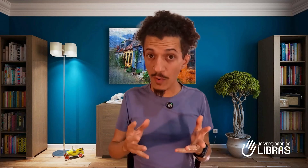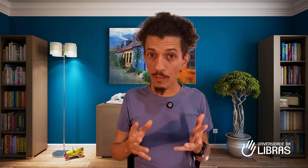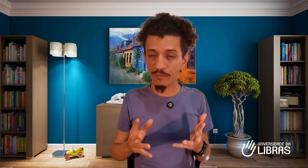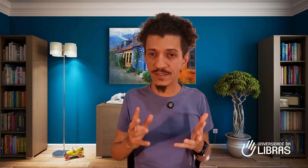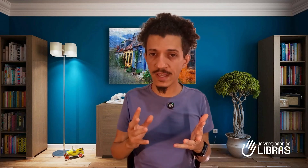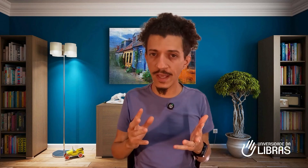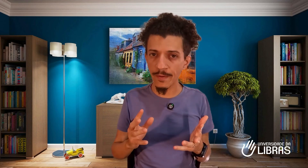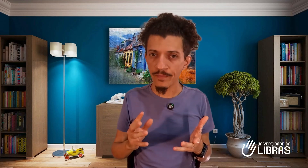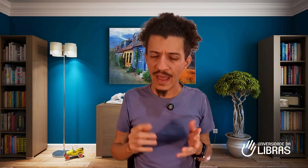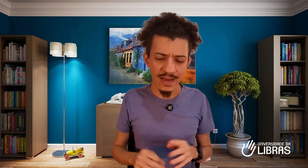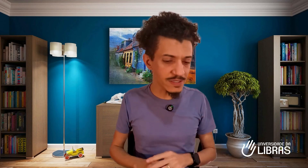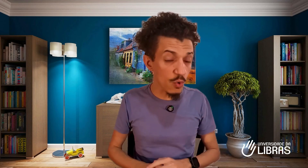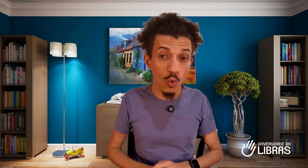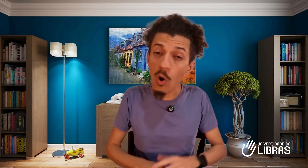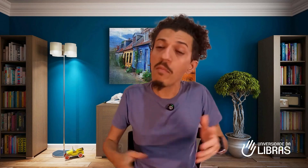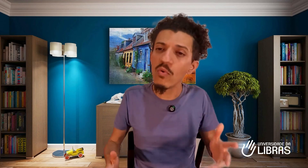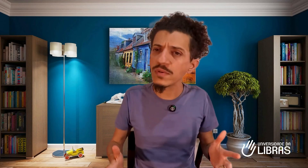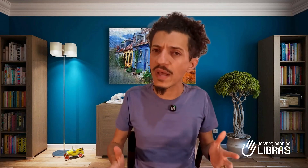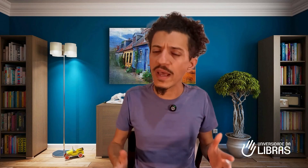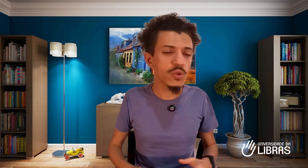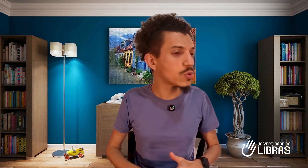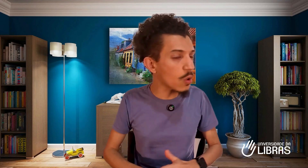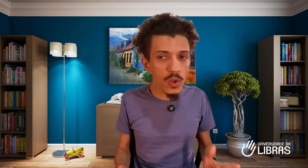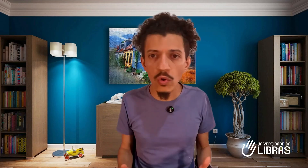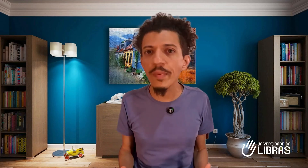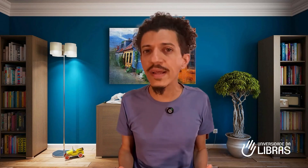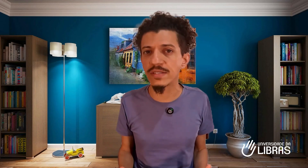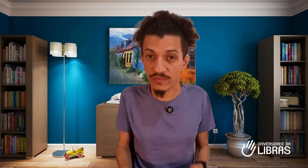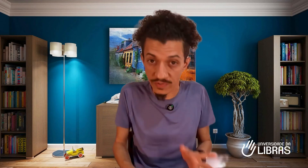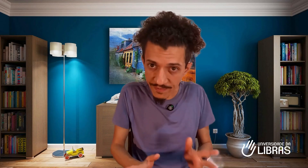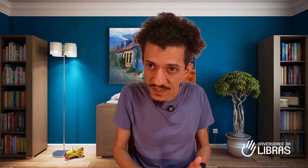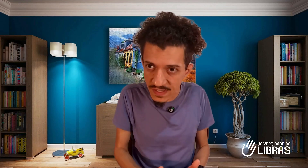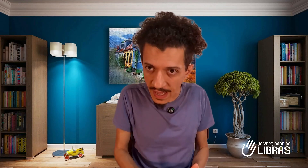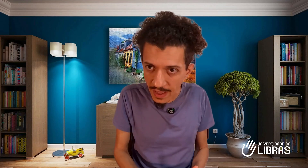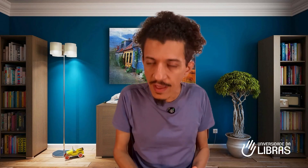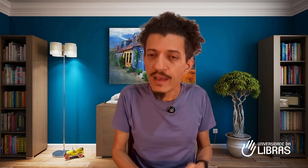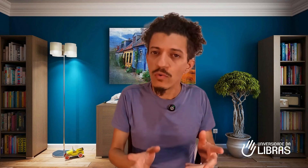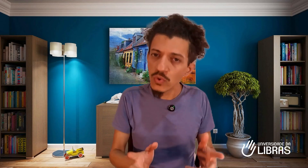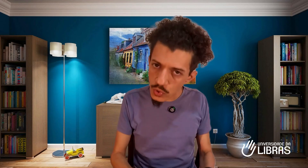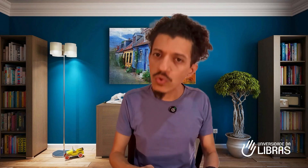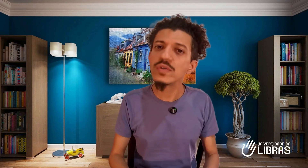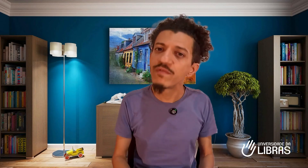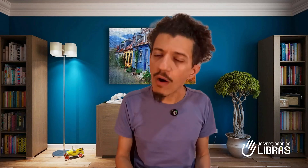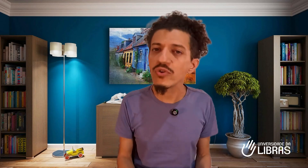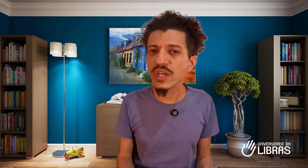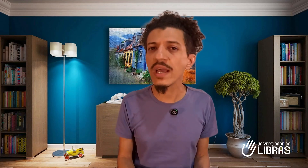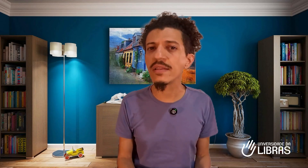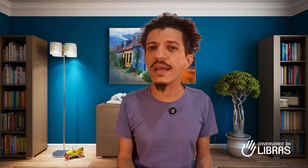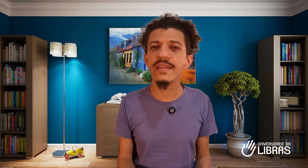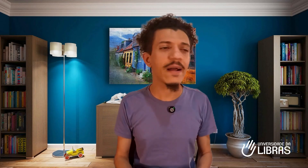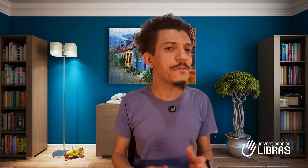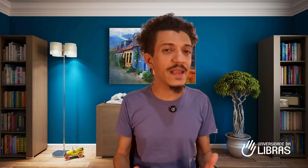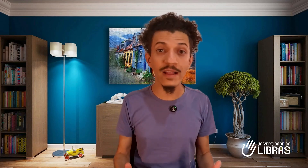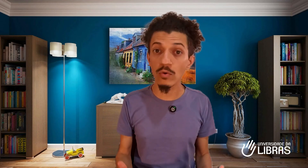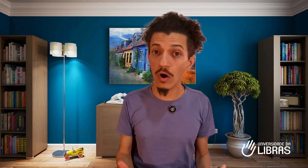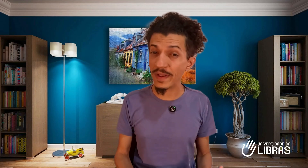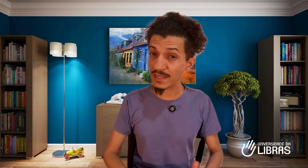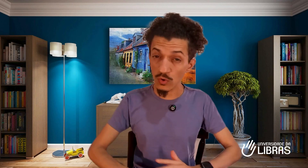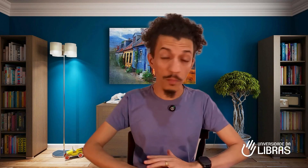fiz aqui, eles são comuns em todo o Brasil. Se você fizer, os surdos vão te entender naturalmente, assim como